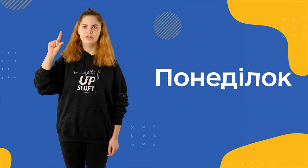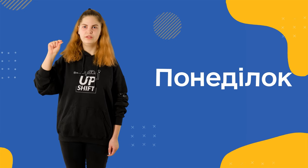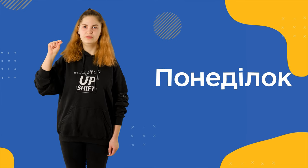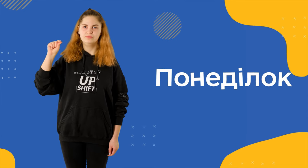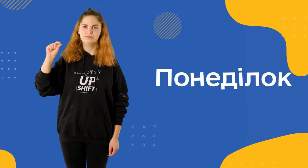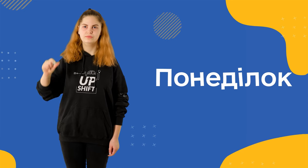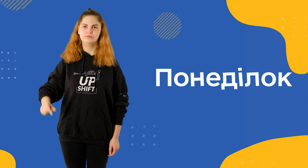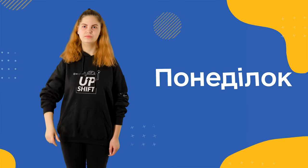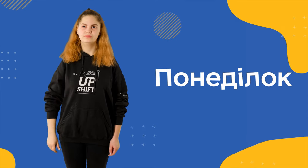Понеділок.